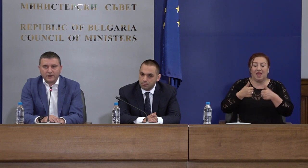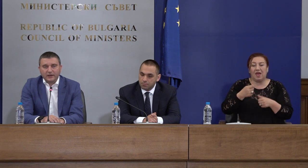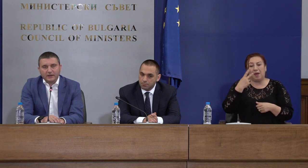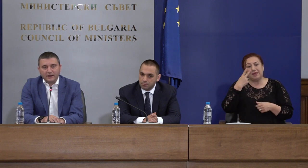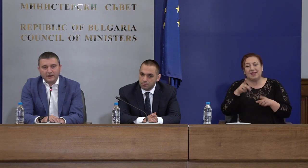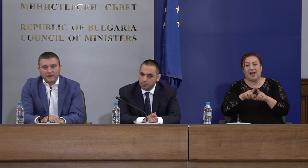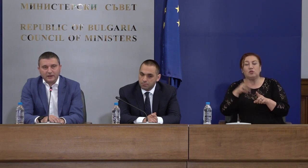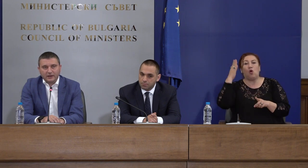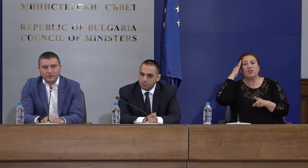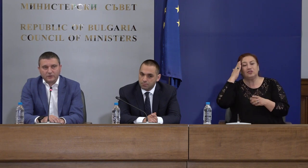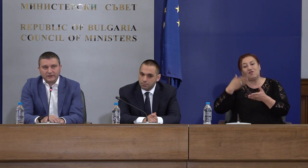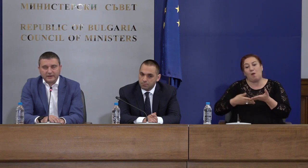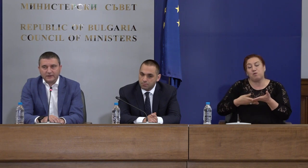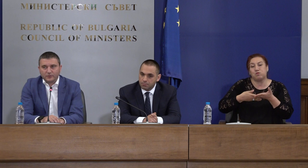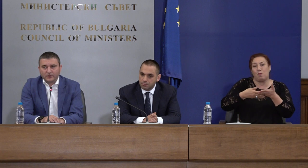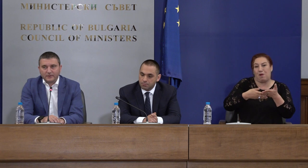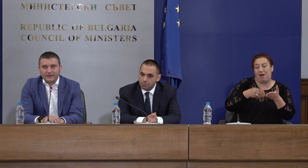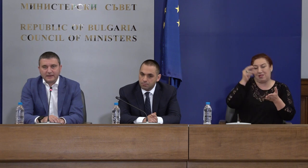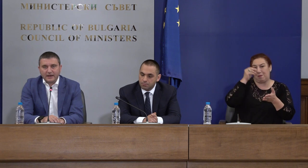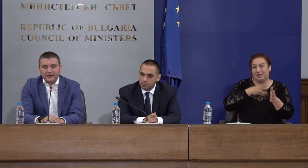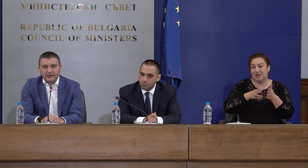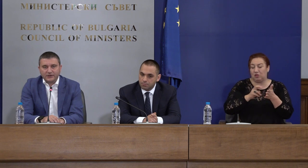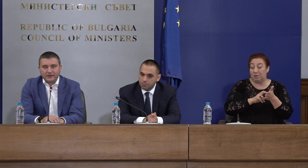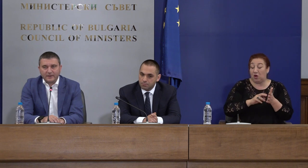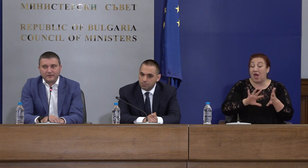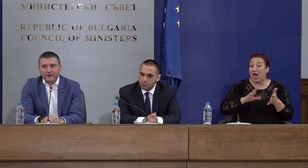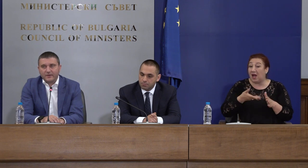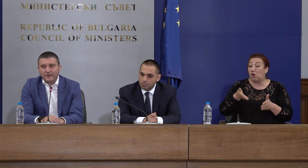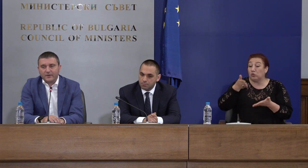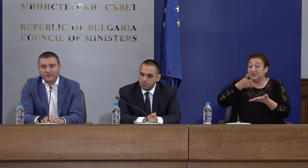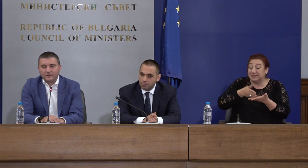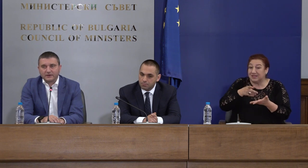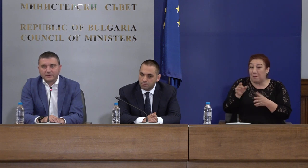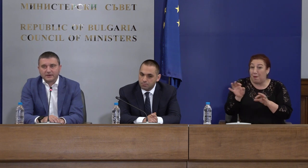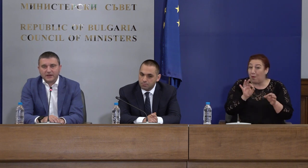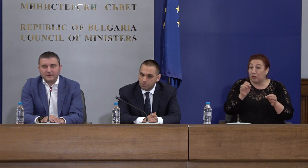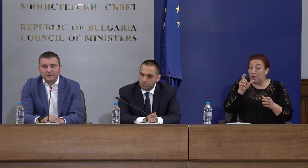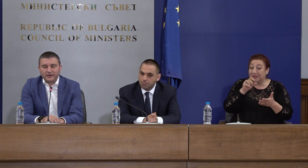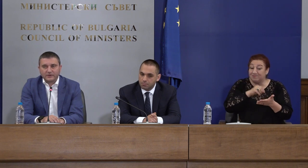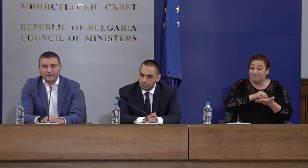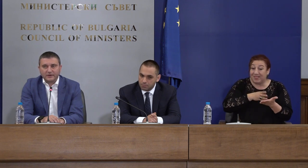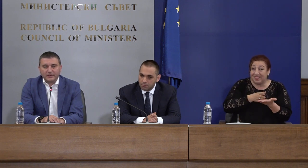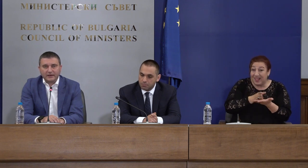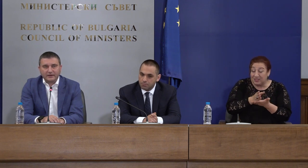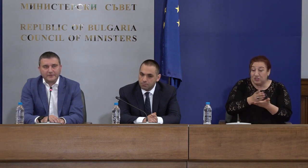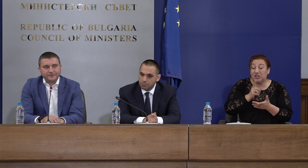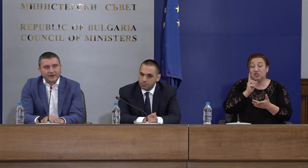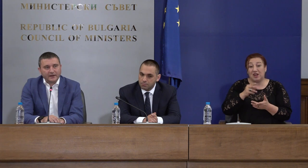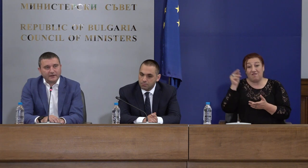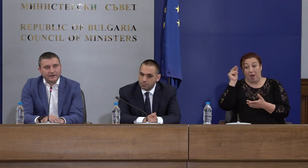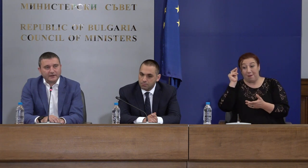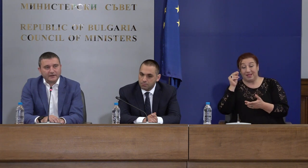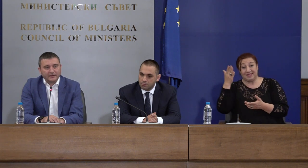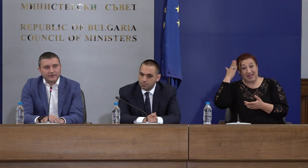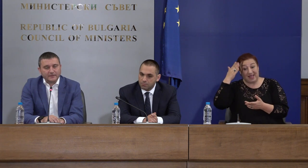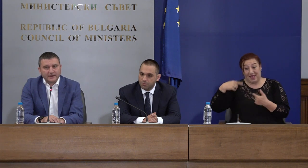помощ. И ако се стигне до подобен сценарий, че трябва българската държава заедно с емитента